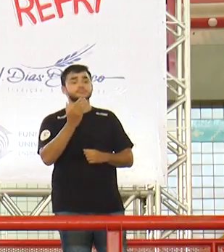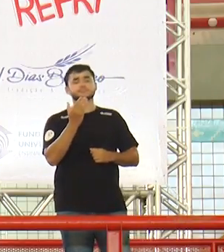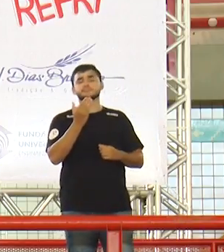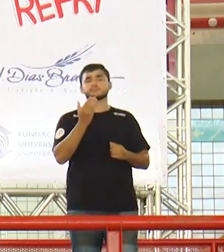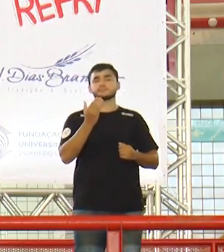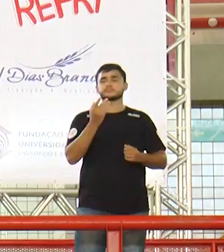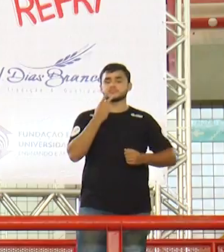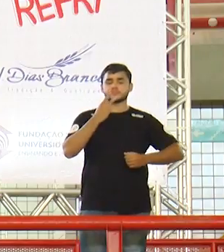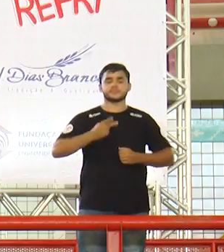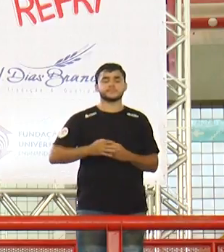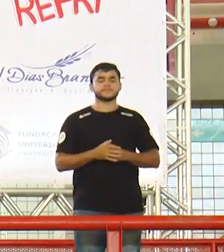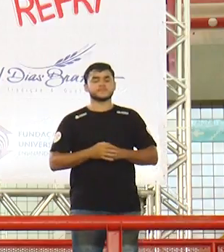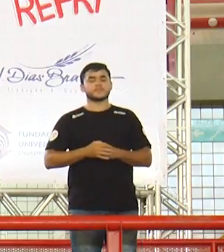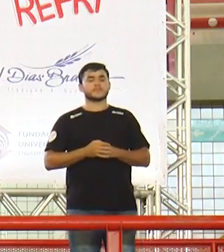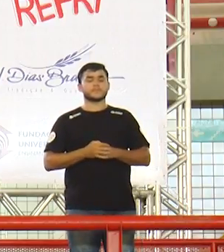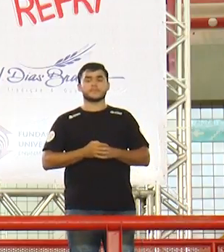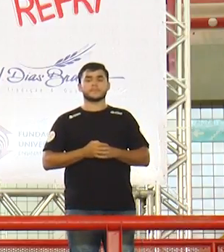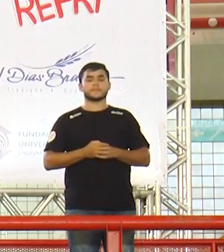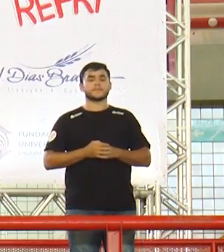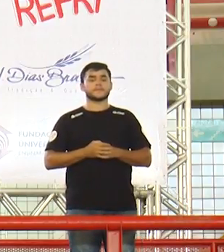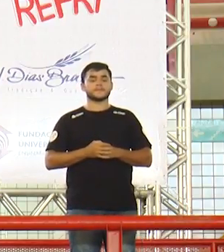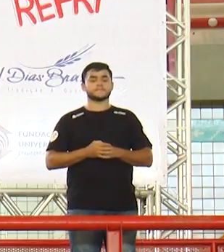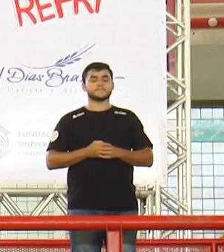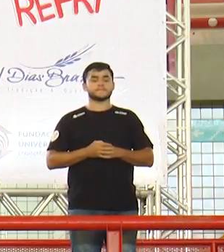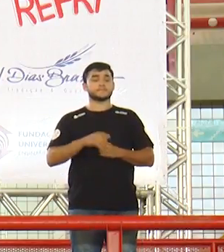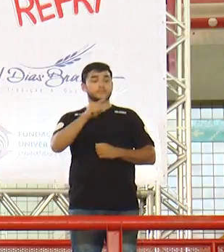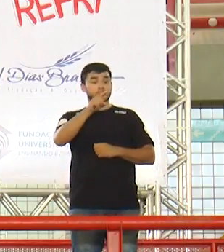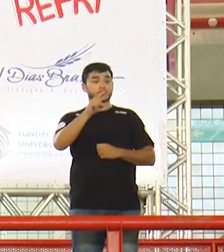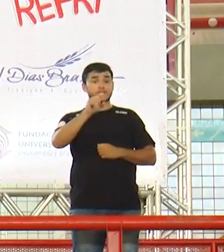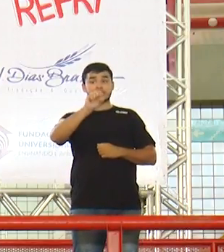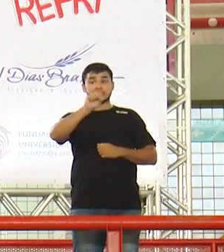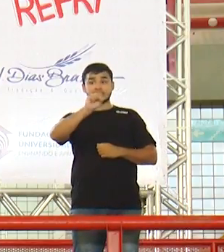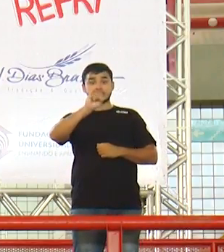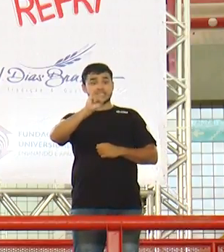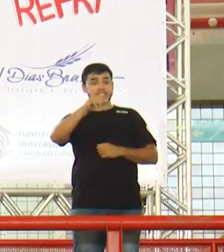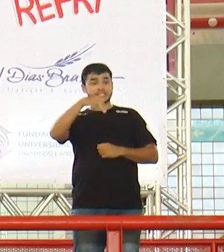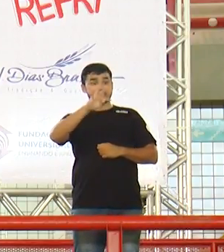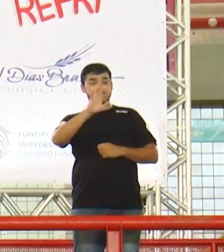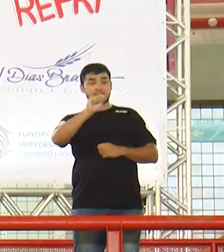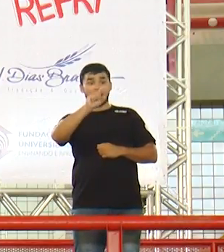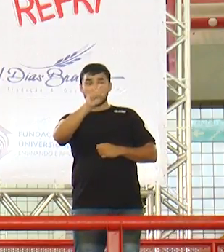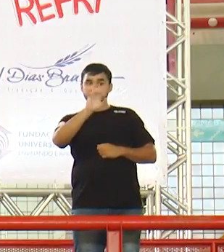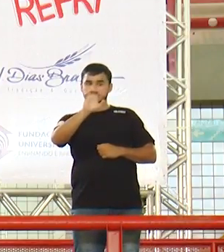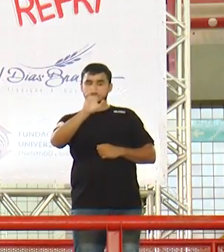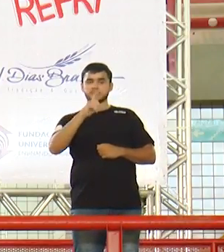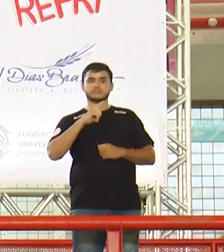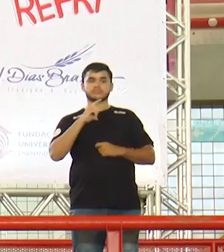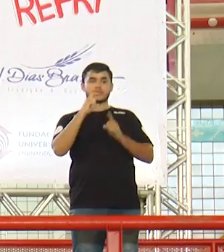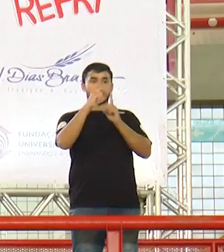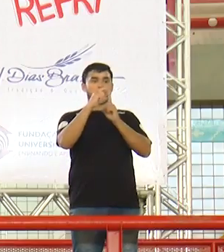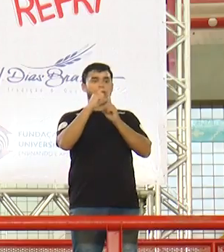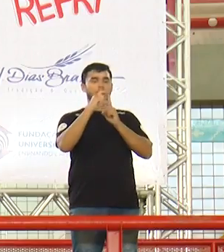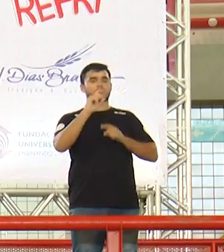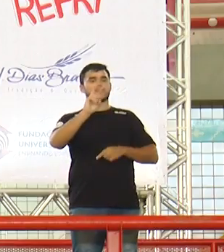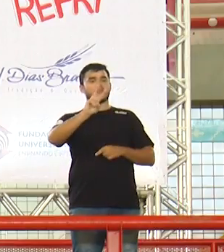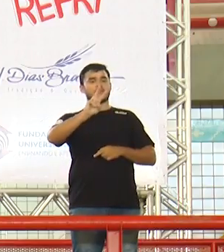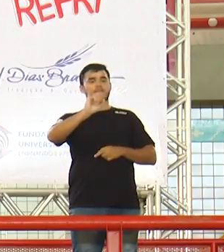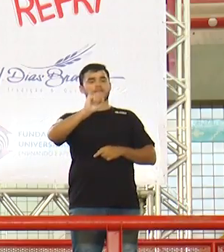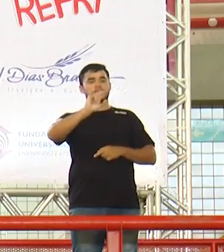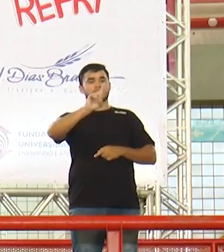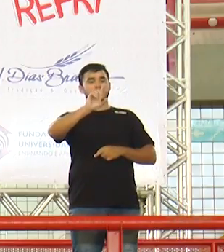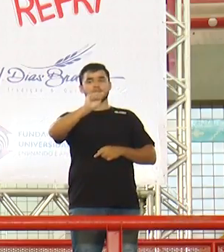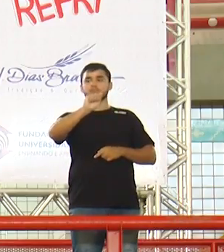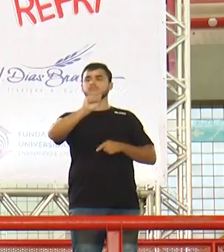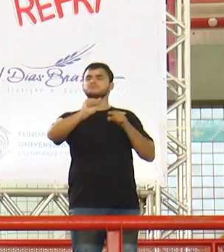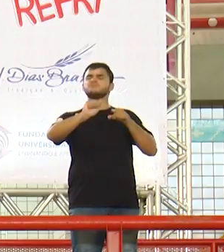Me diz aí, vai. Qual é a função sintática da palavra vida? Fala para